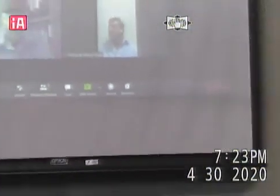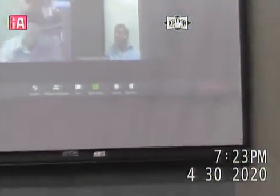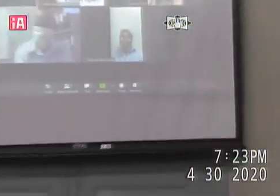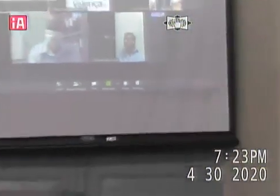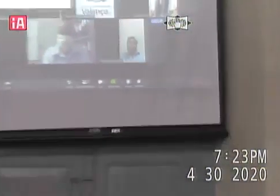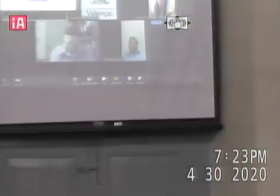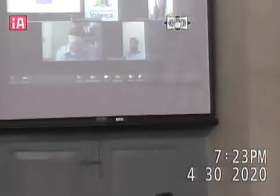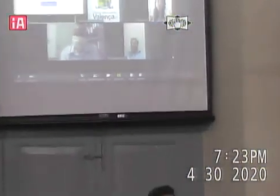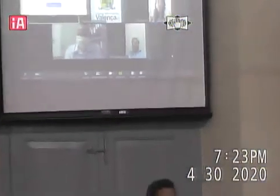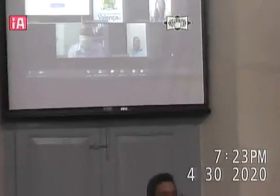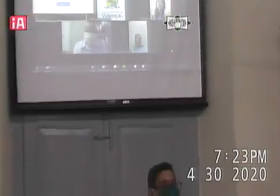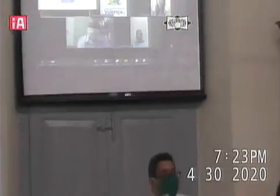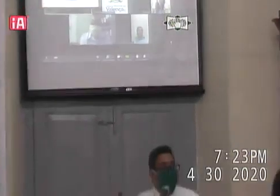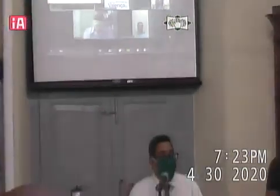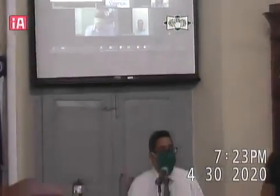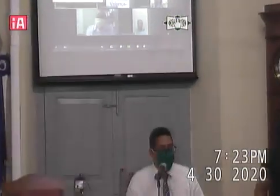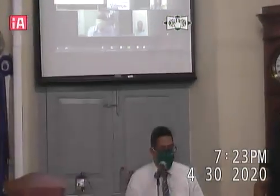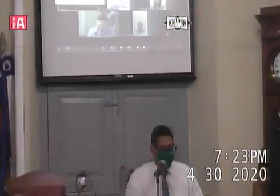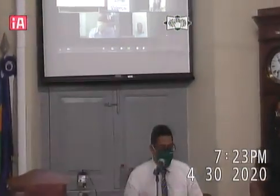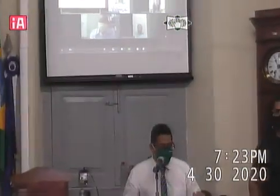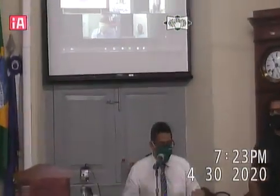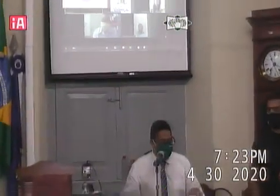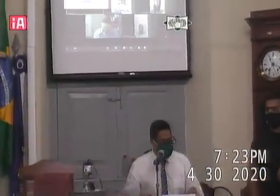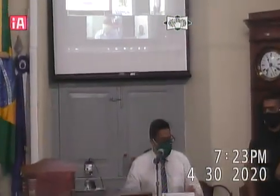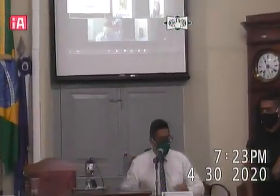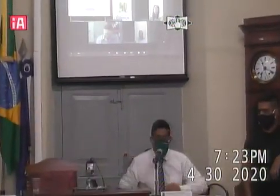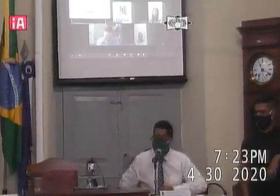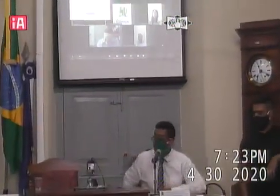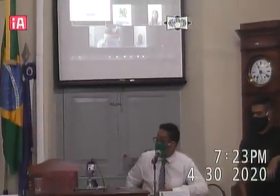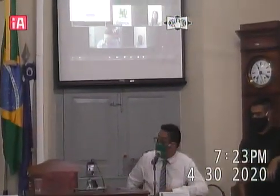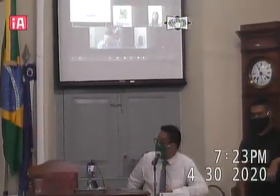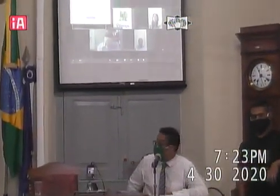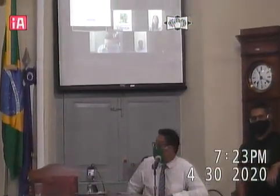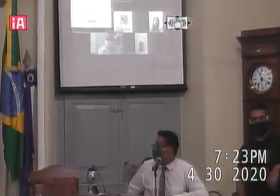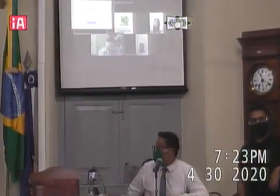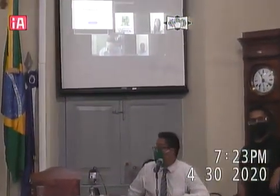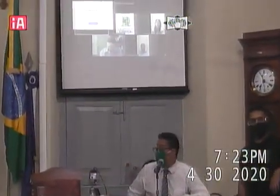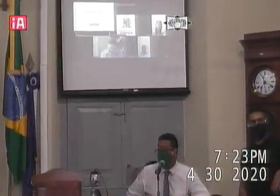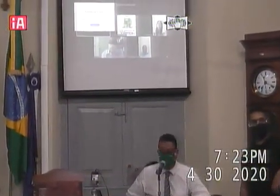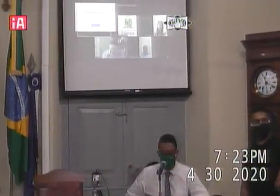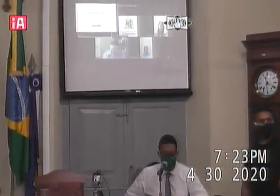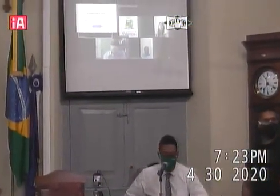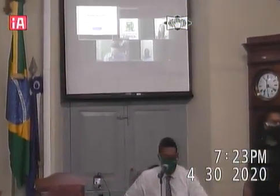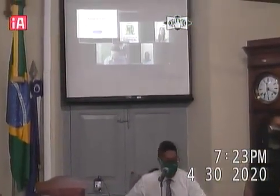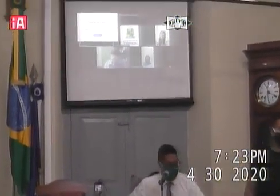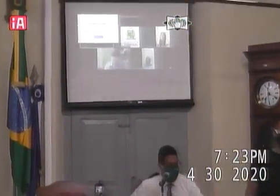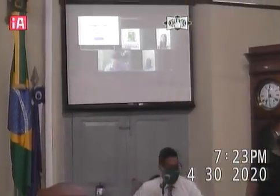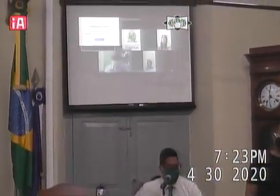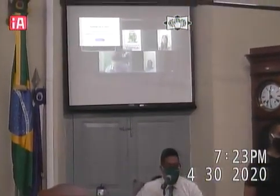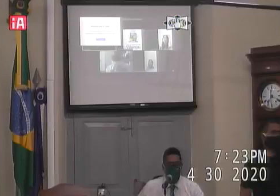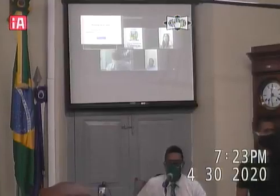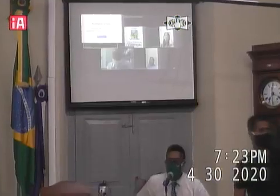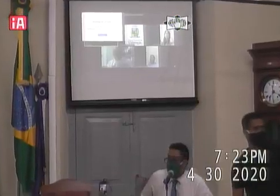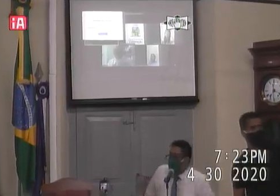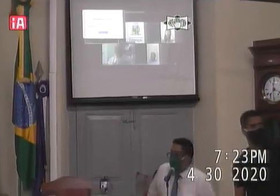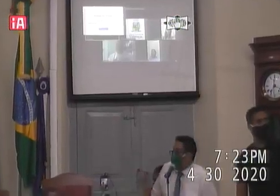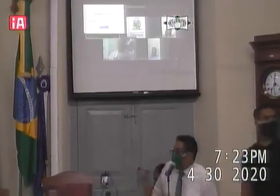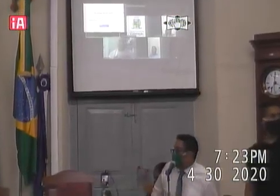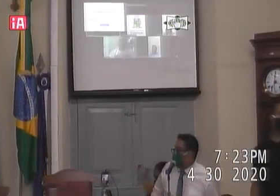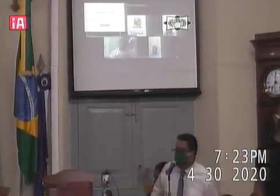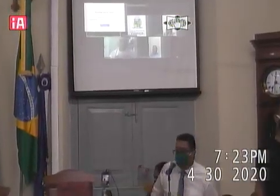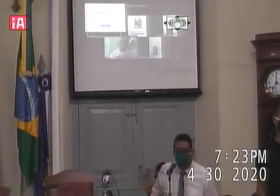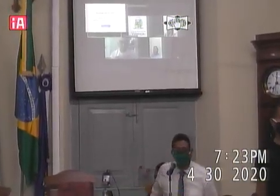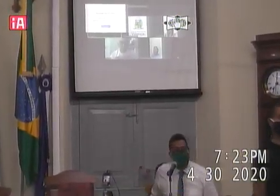Pedro conseguir online ali, para dar a fala para o Pedro Graça. Vereador Pedro Graça, por gentileza, se o senhor estiver